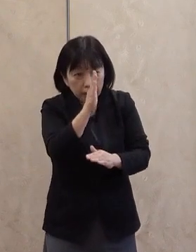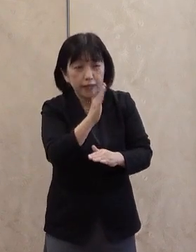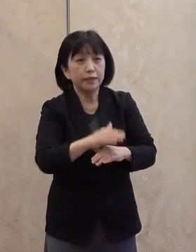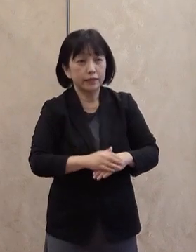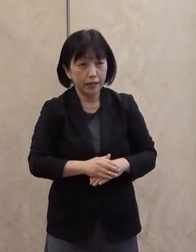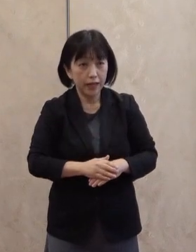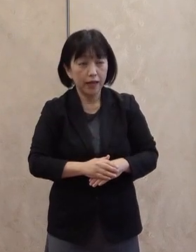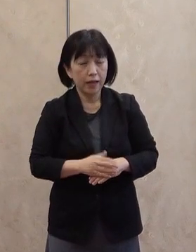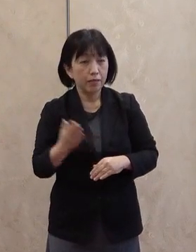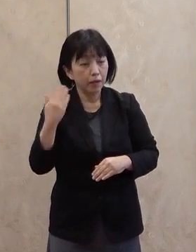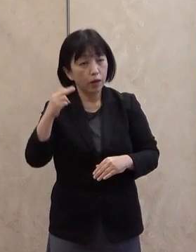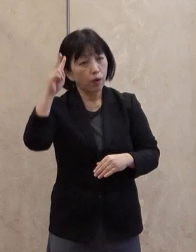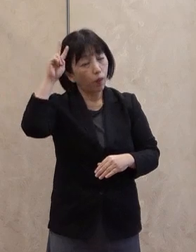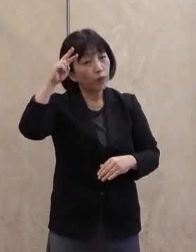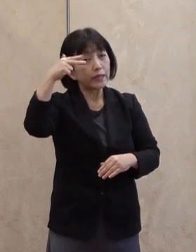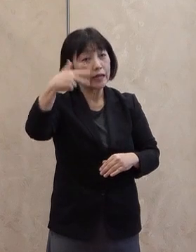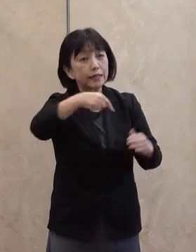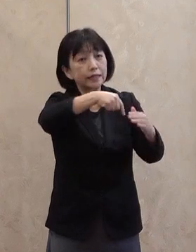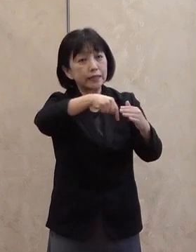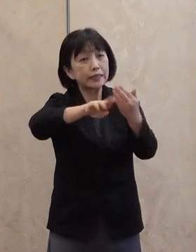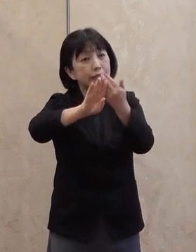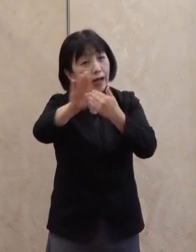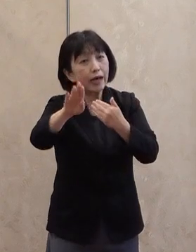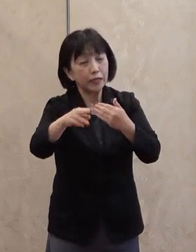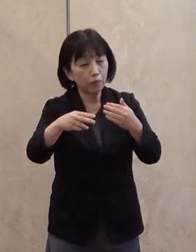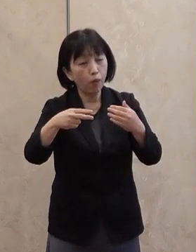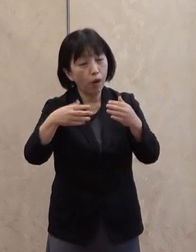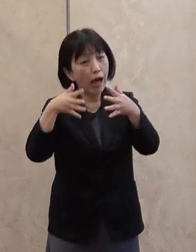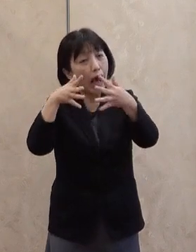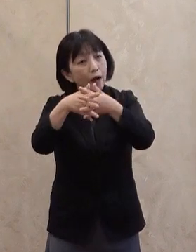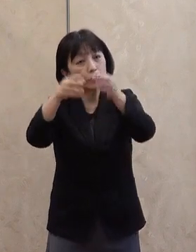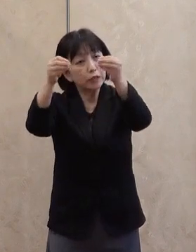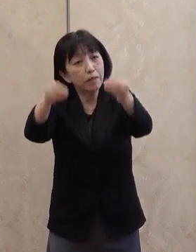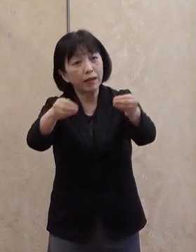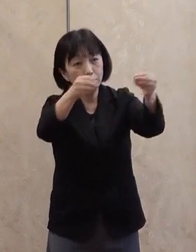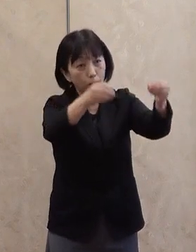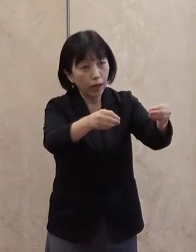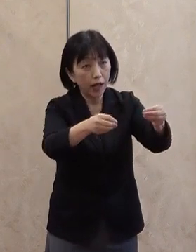の飲食店に対してもアクリル板の設置であったりとかマスク会食の